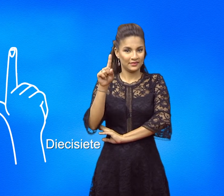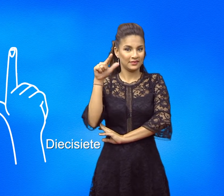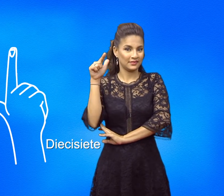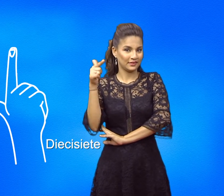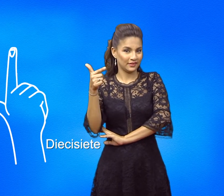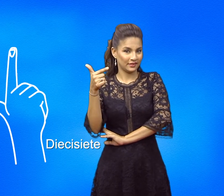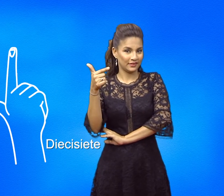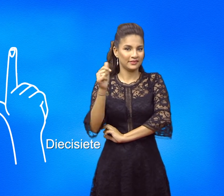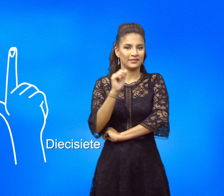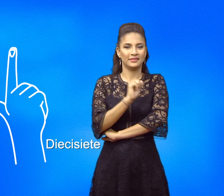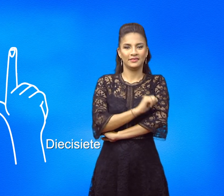17